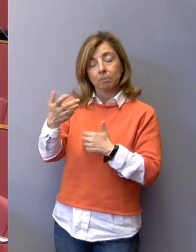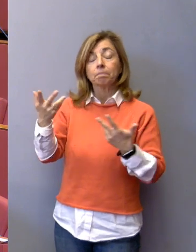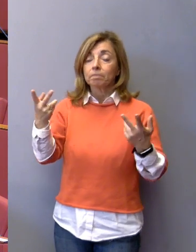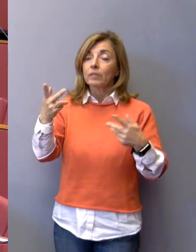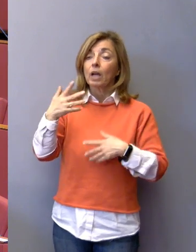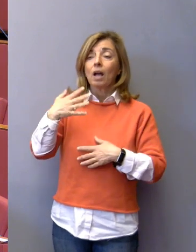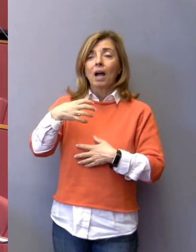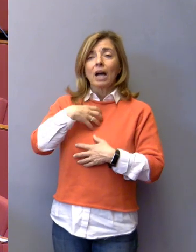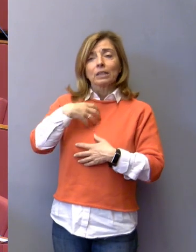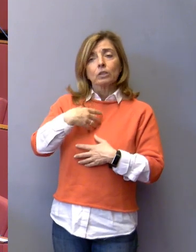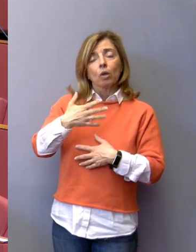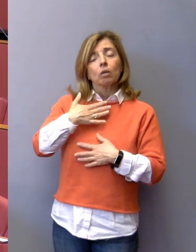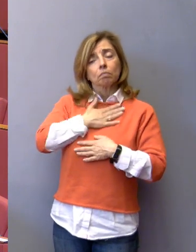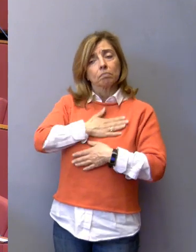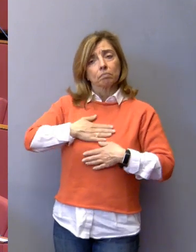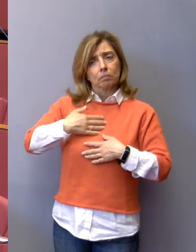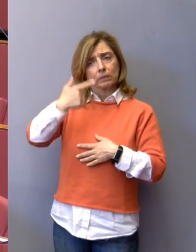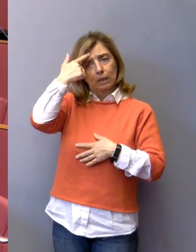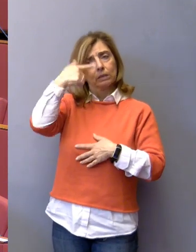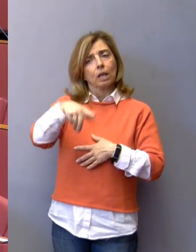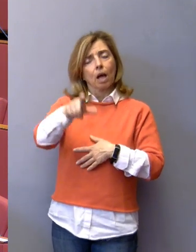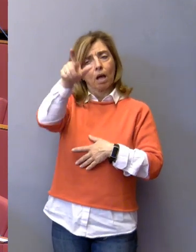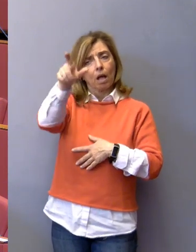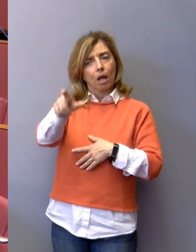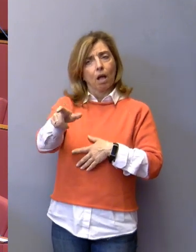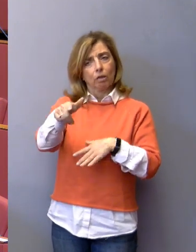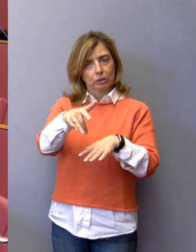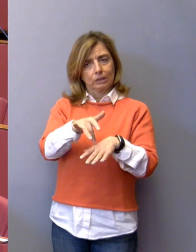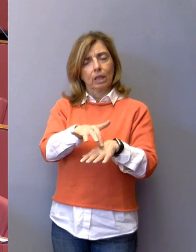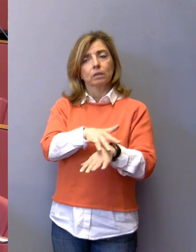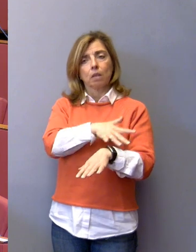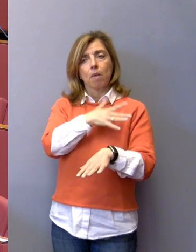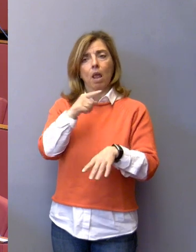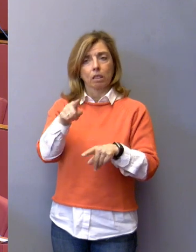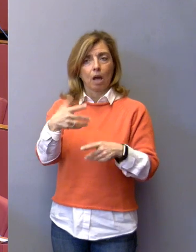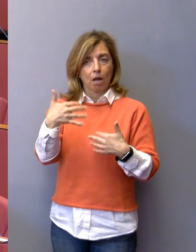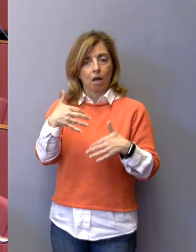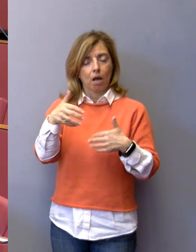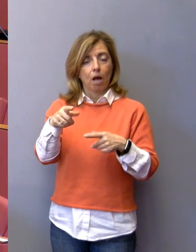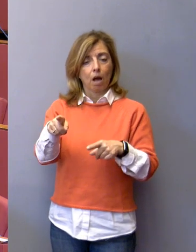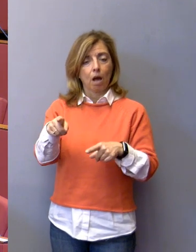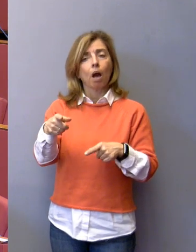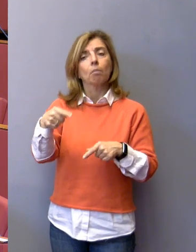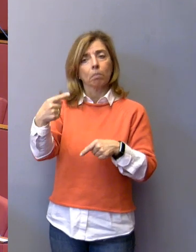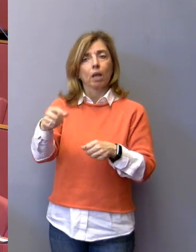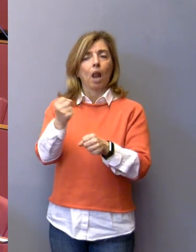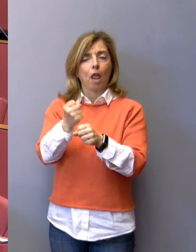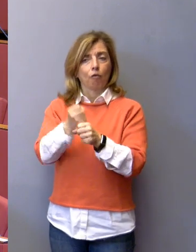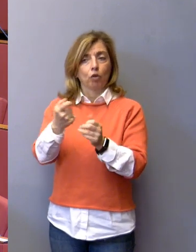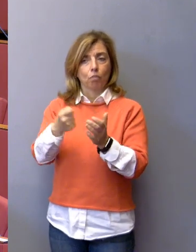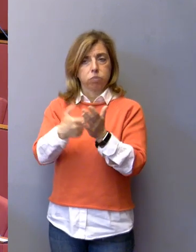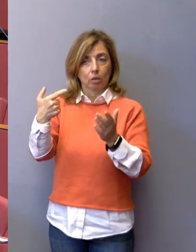assessore Perché conosco la sua sensibilità rispetto alle cose che contano e diciamo che questa è una di quelle cose che contano